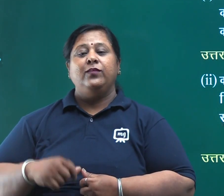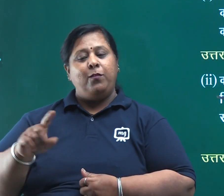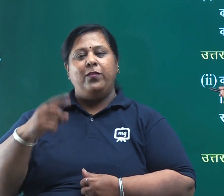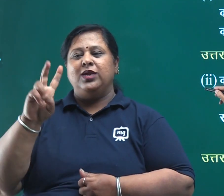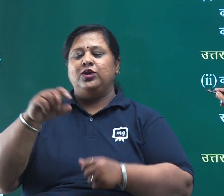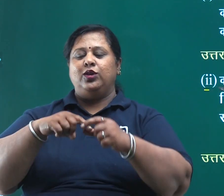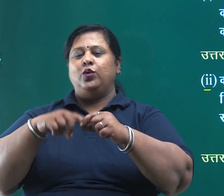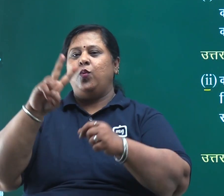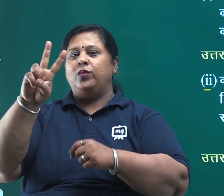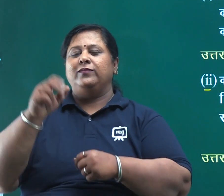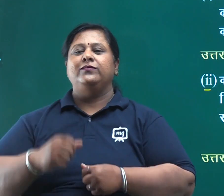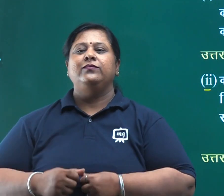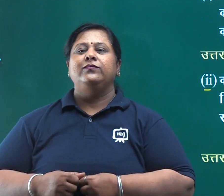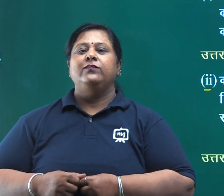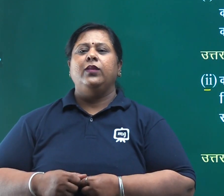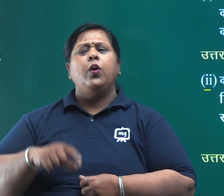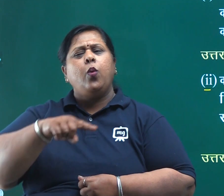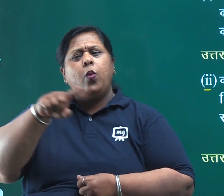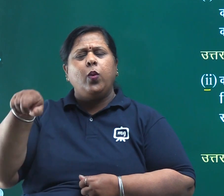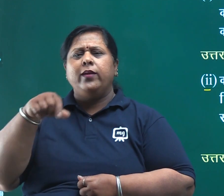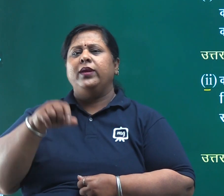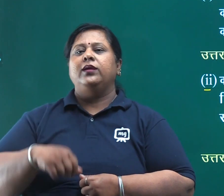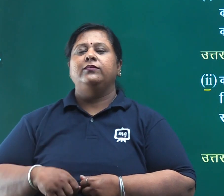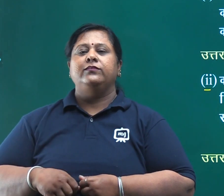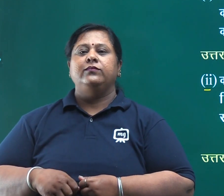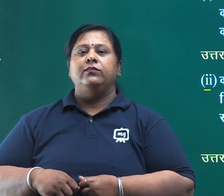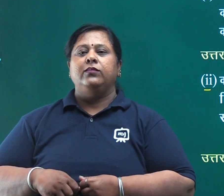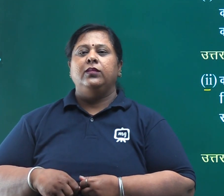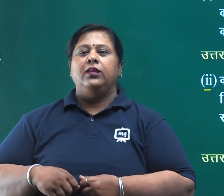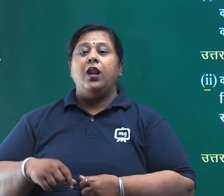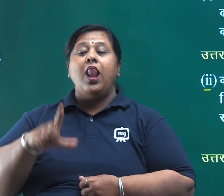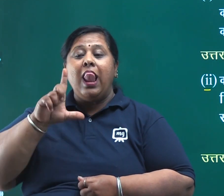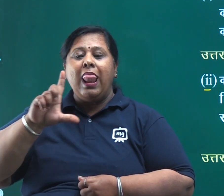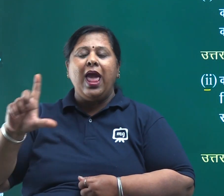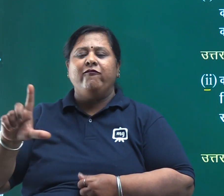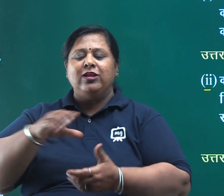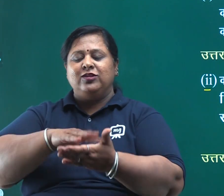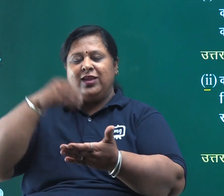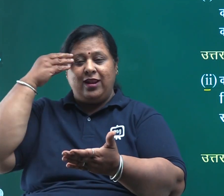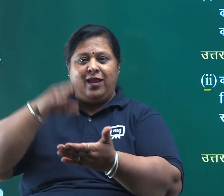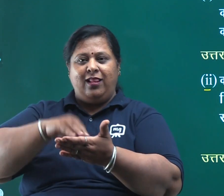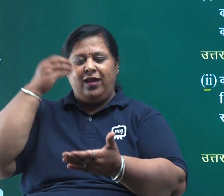प्रश्न 2, कोई भी भाषा सीखने के लिए